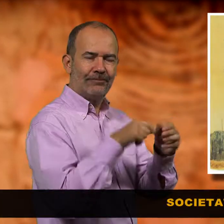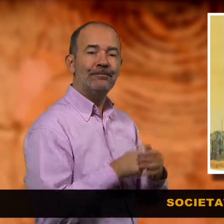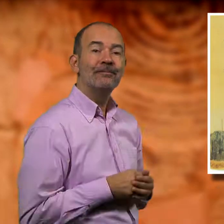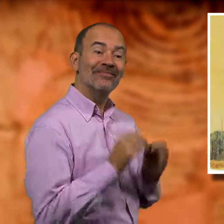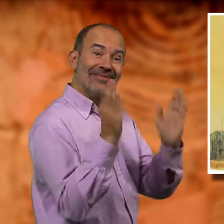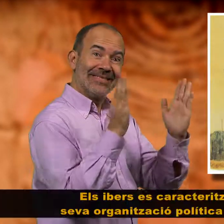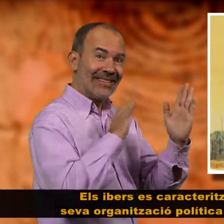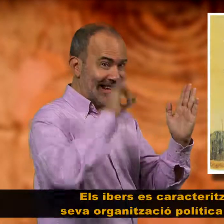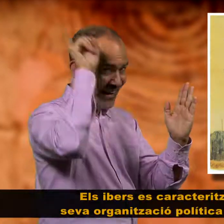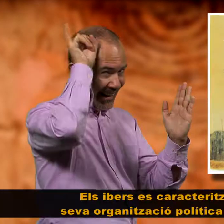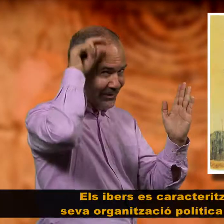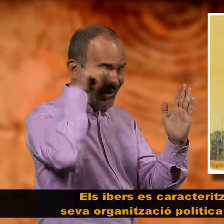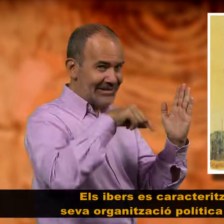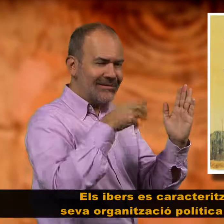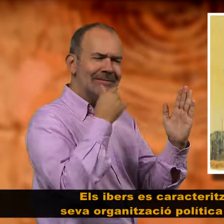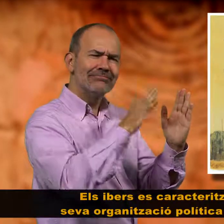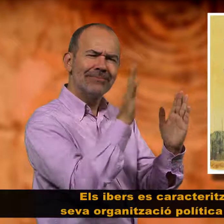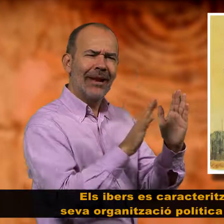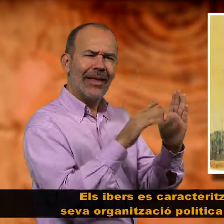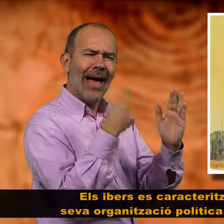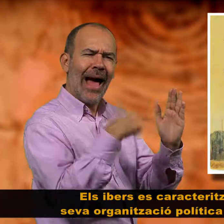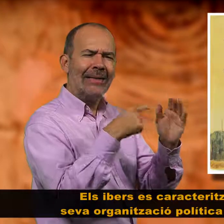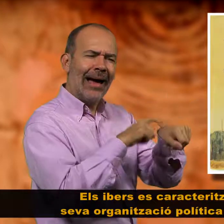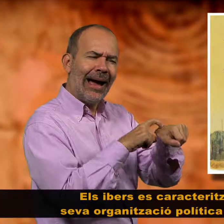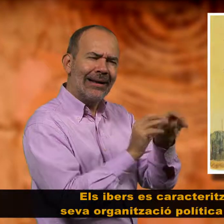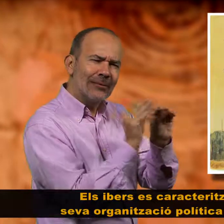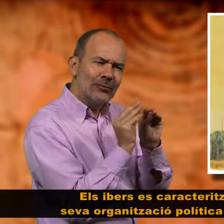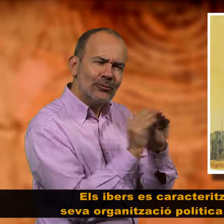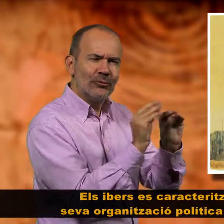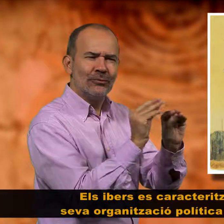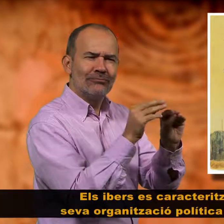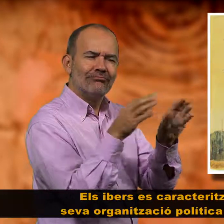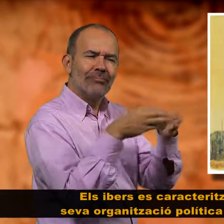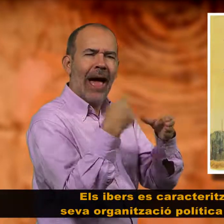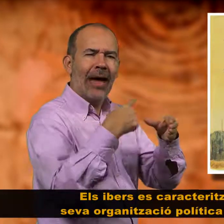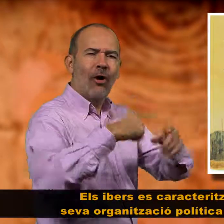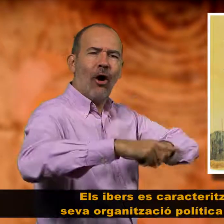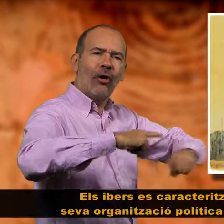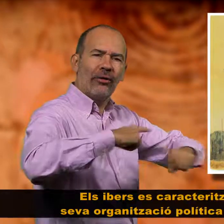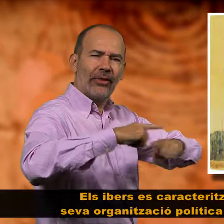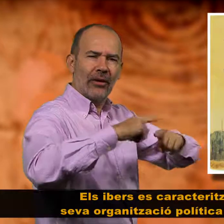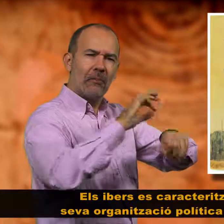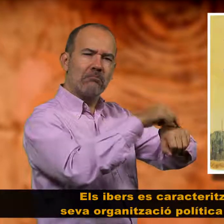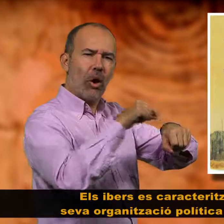Societat. Els ibers es caracteritzaven perquè la seva organització política i social era tribal.